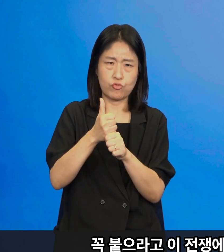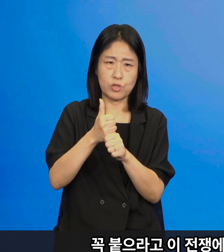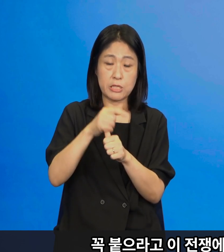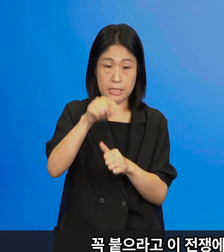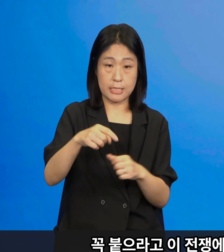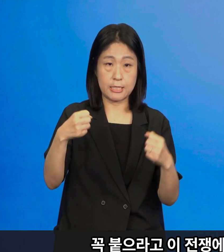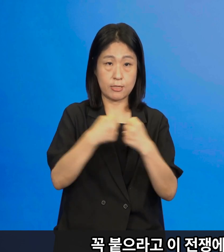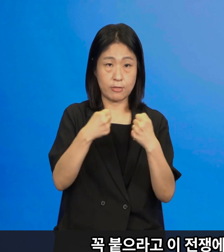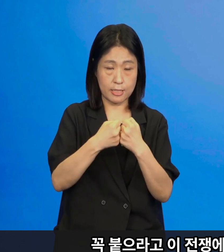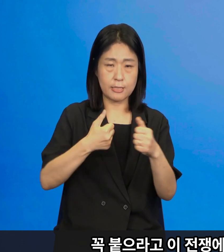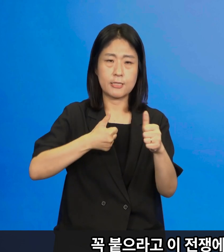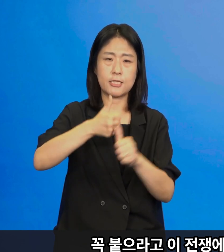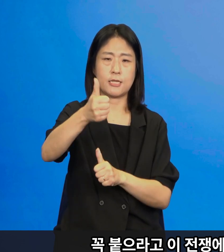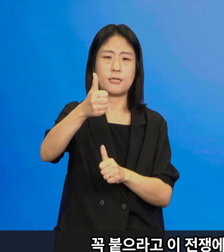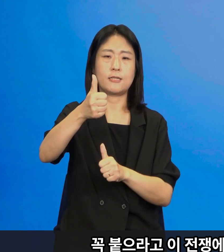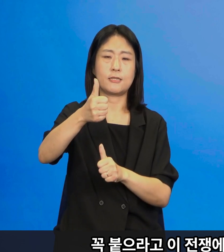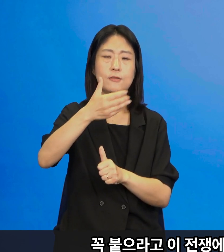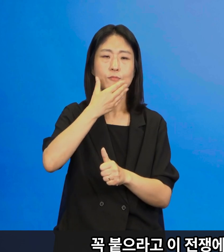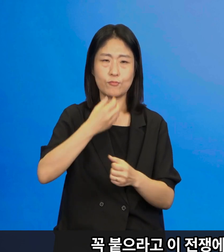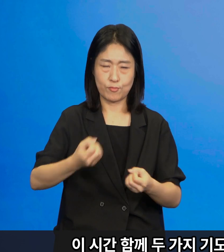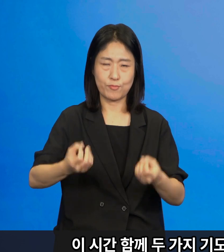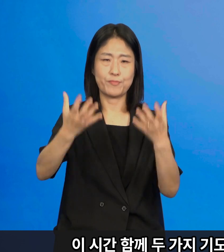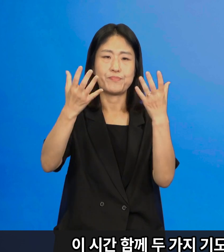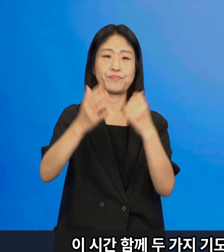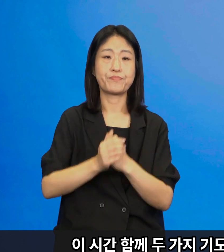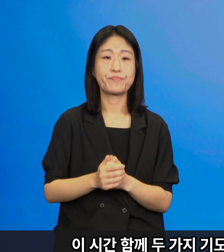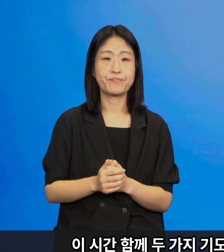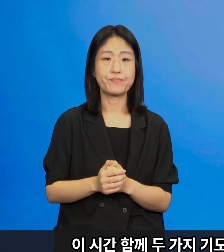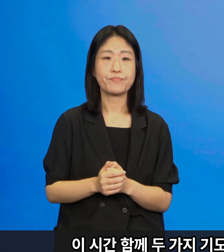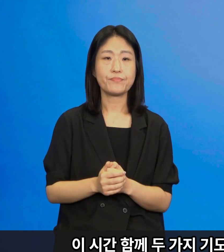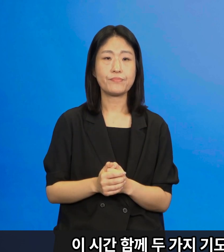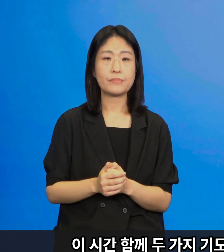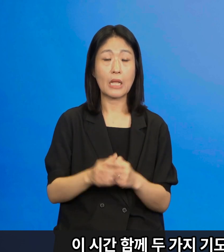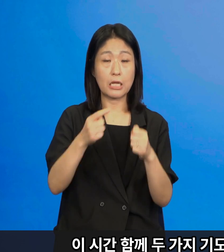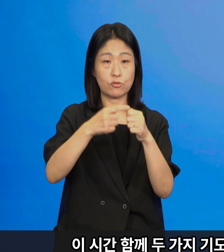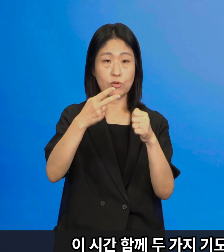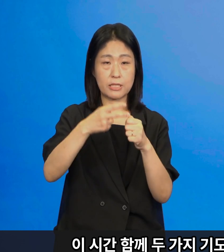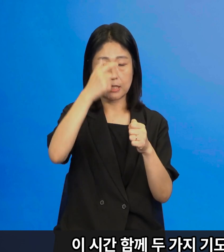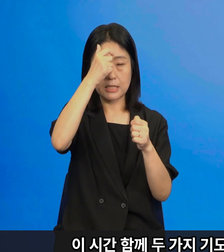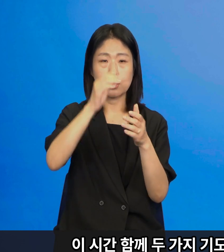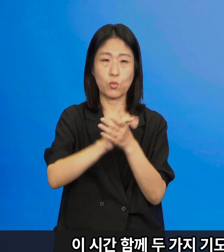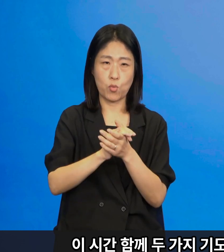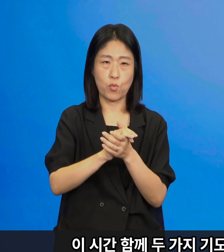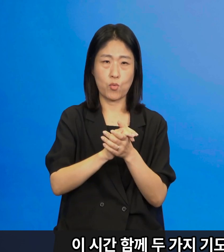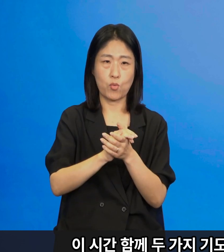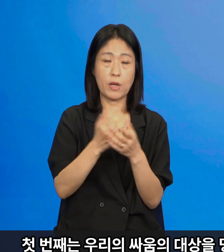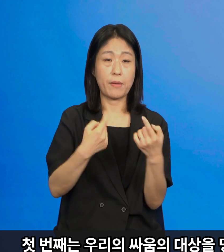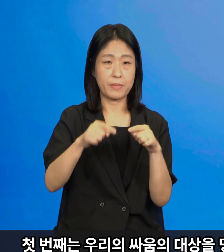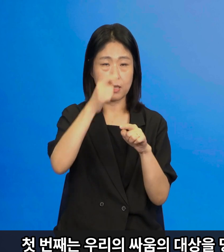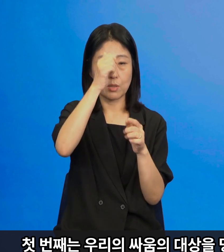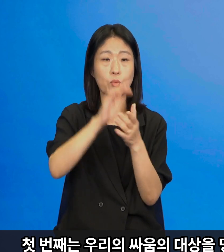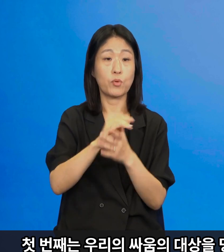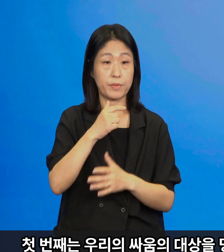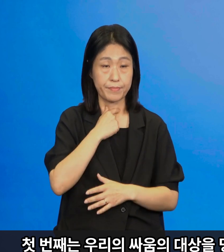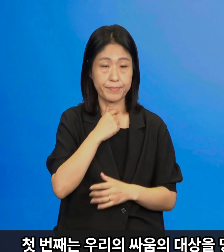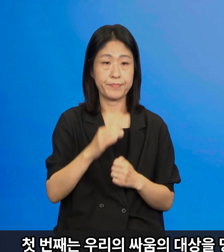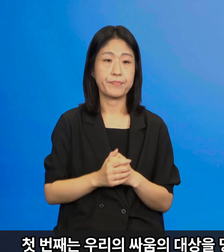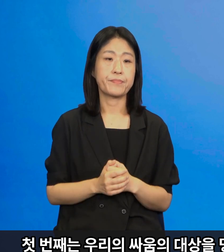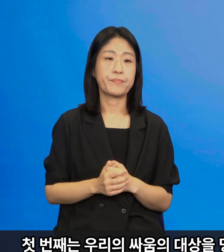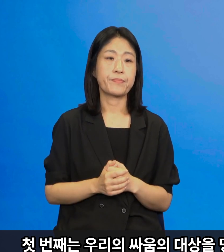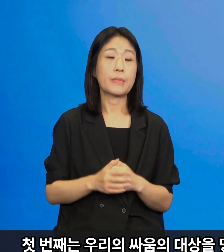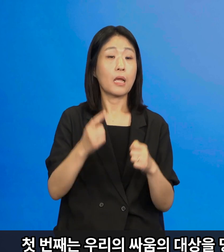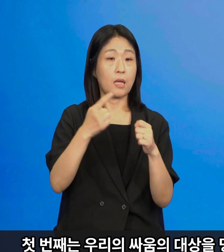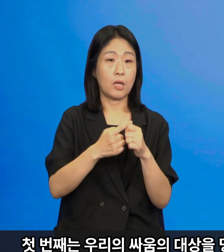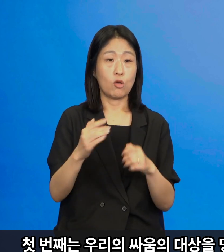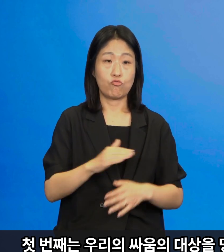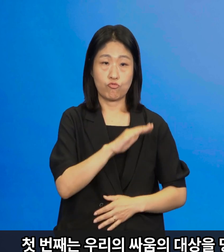전쟁에 승리하시기를 축복합니다. 이 시간 함께 2가지 기도 제목으로 기도하기 원합니다. 첫 번째는